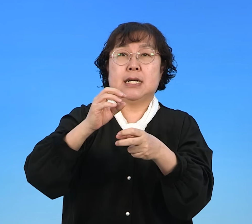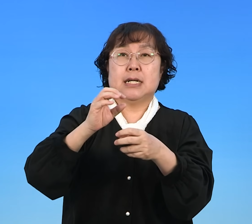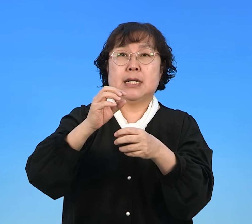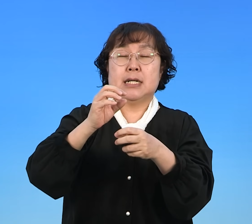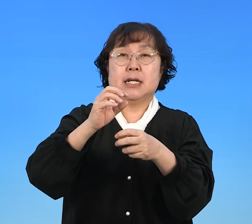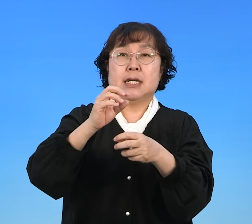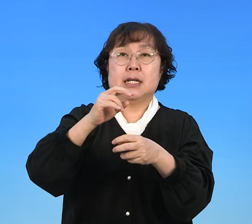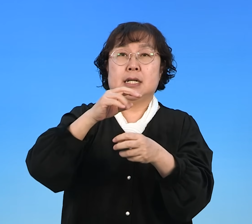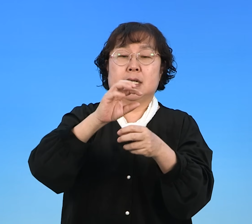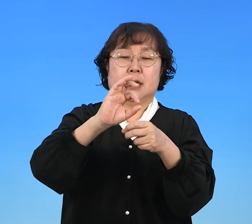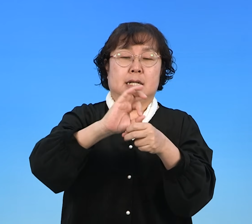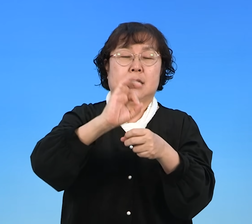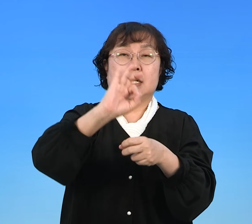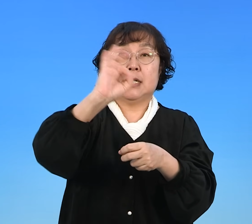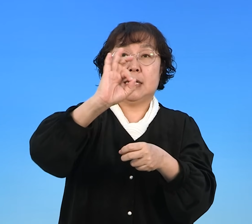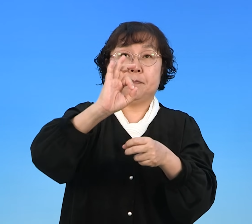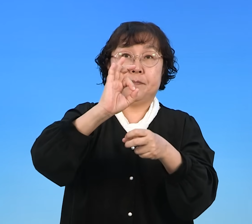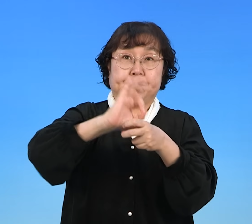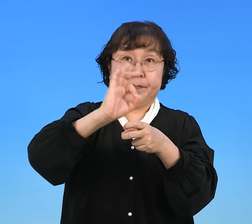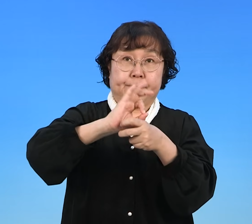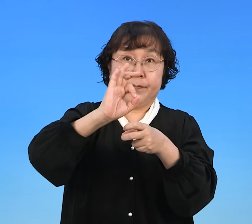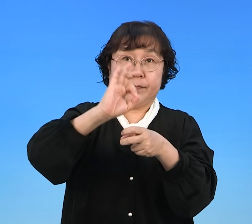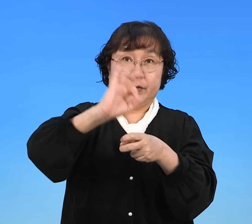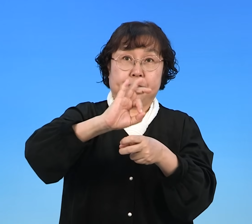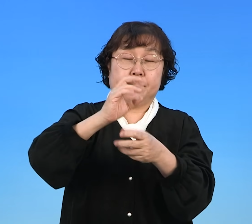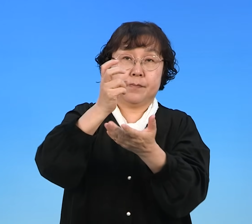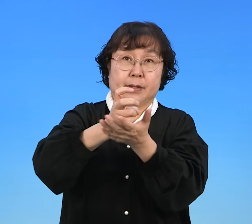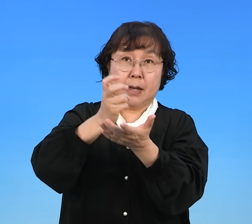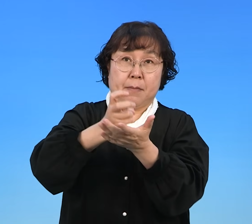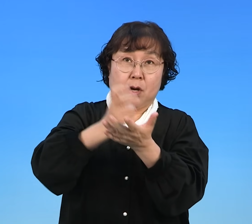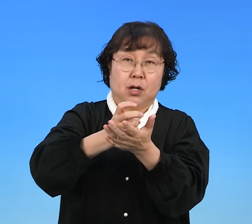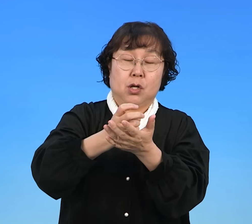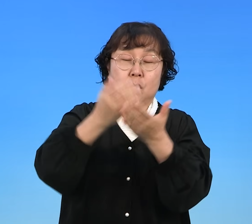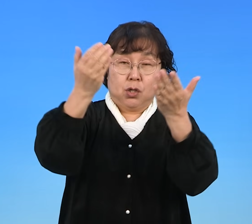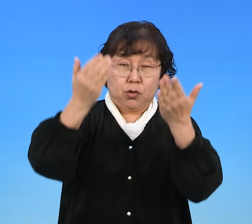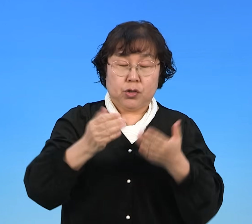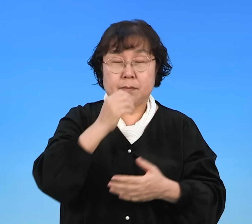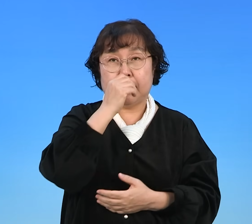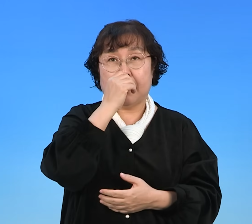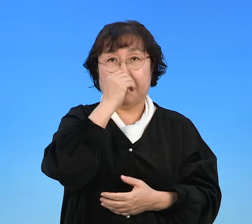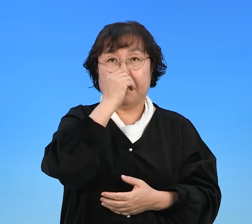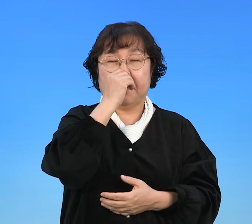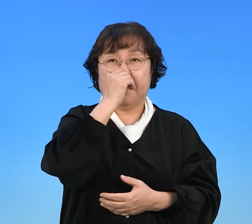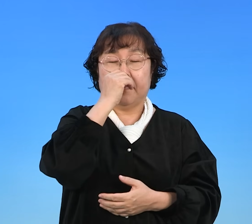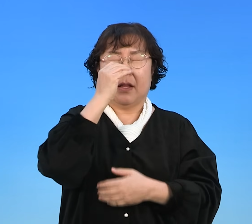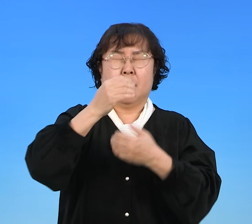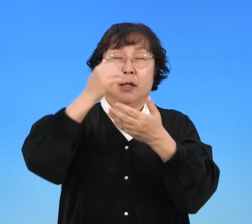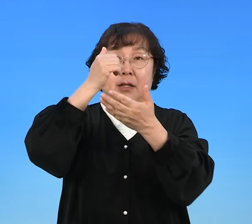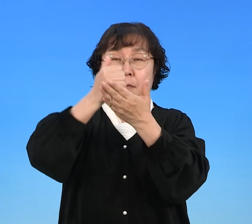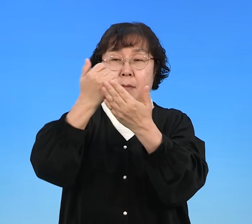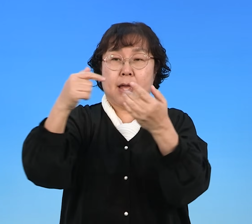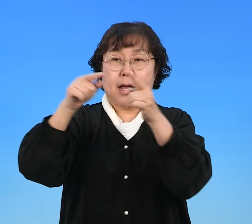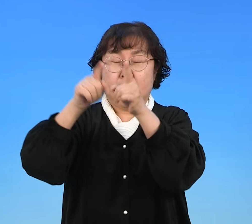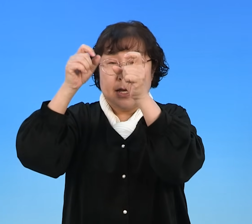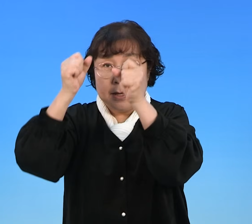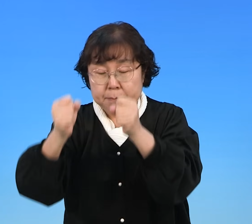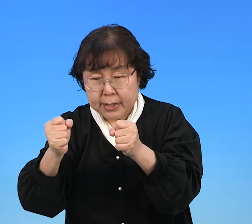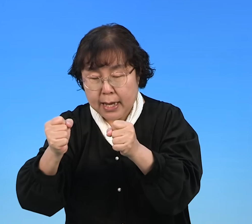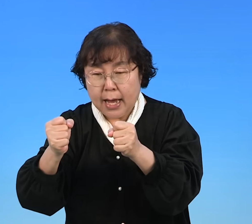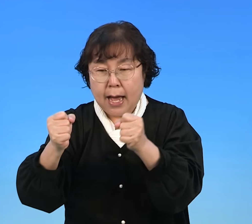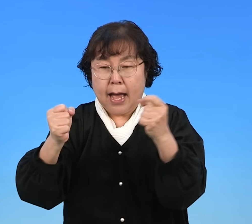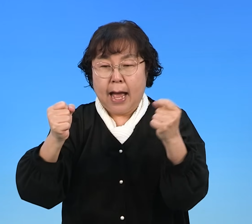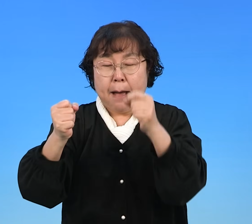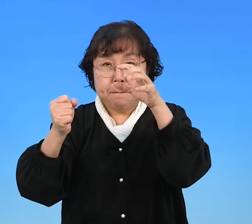앞에 엄청난 두려움을 느껴요. 그래서 하나님의 임재 앞에 두려워 떨고 있는 백성들에게 모세가